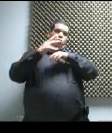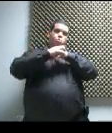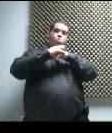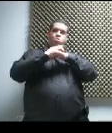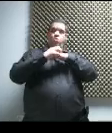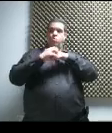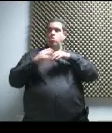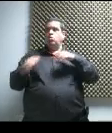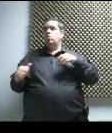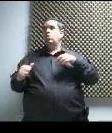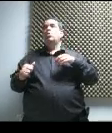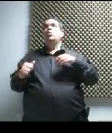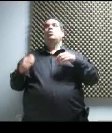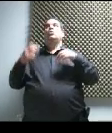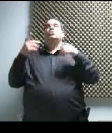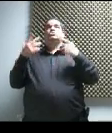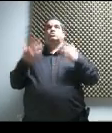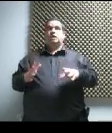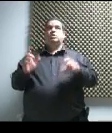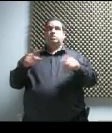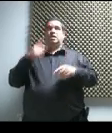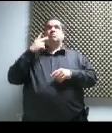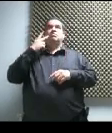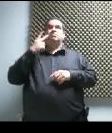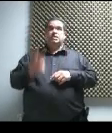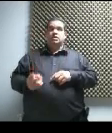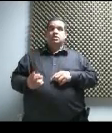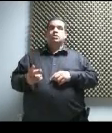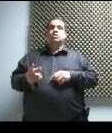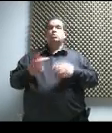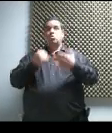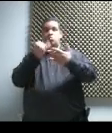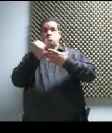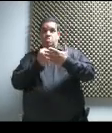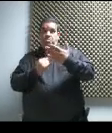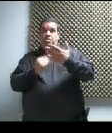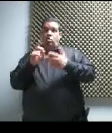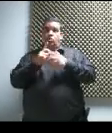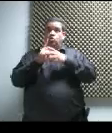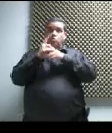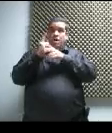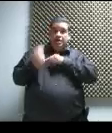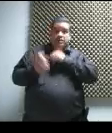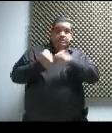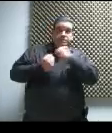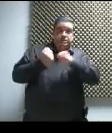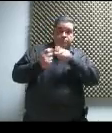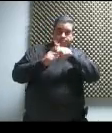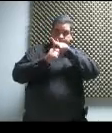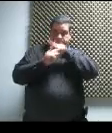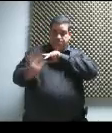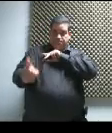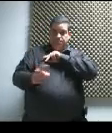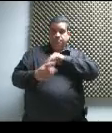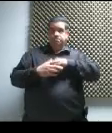caso, ya tú tienes que haber visto mapas de desalojo y saber si tú vives en un sitio de